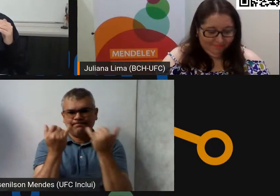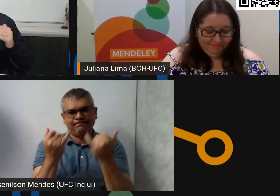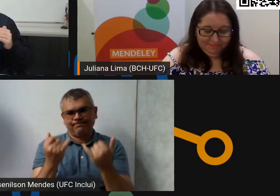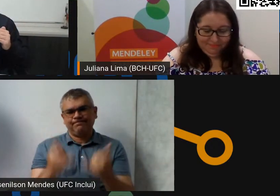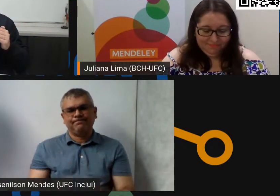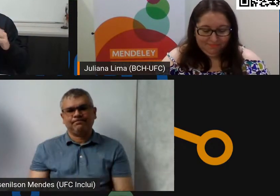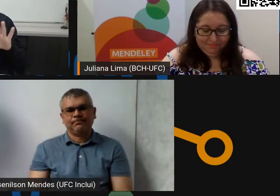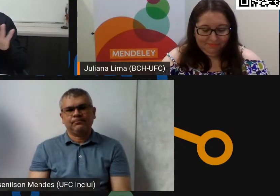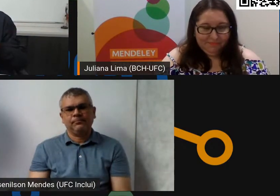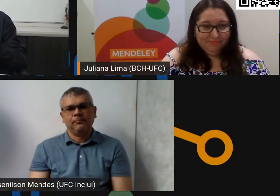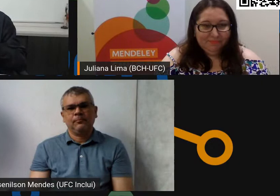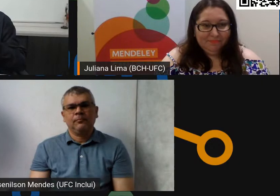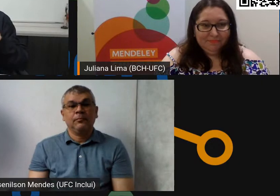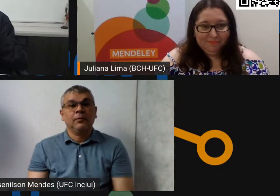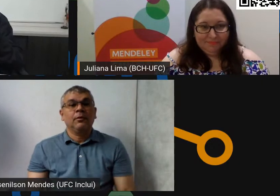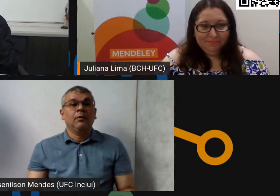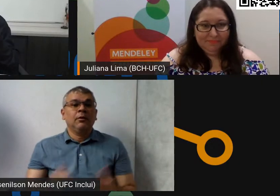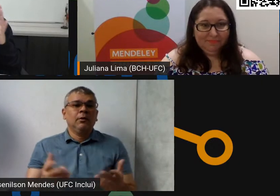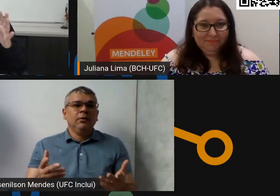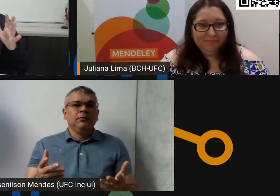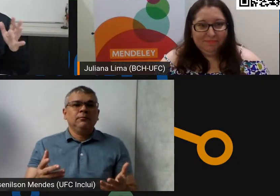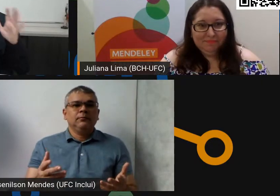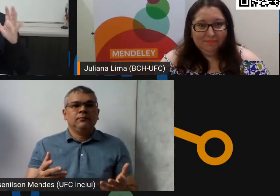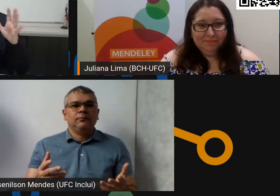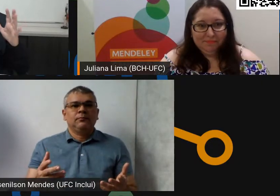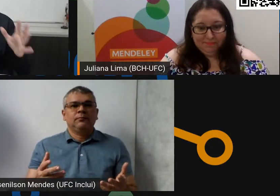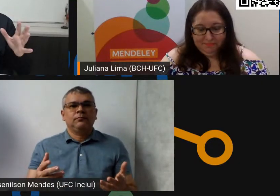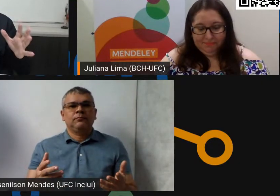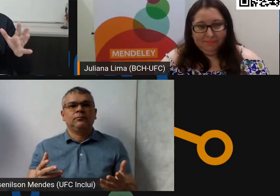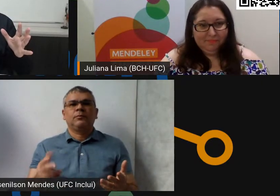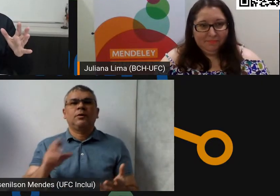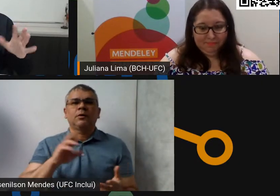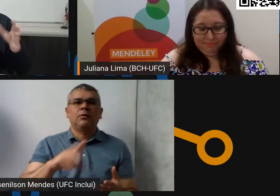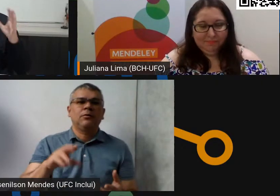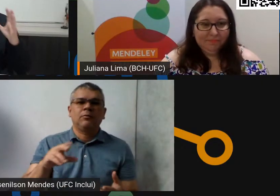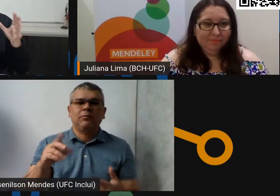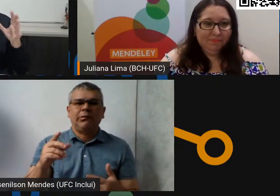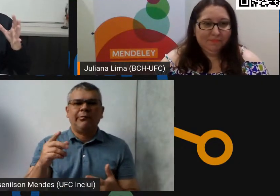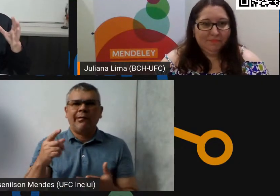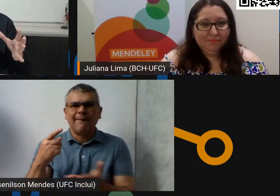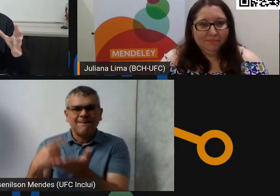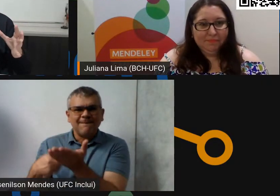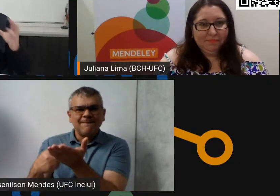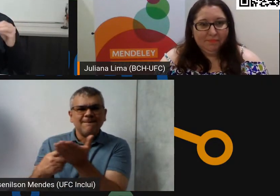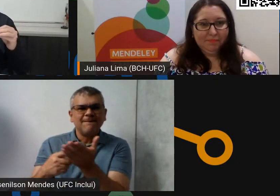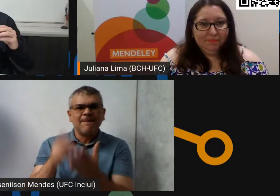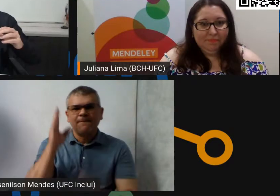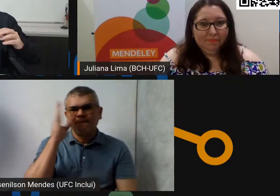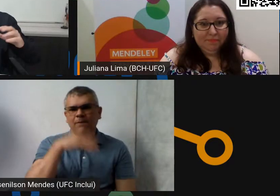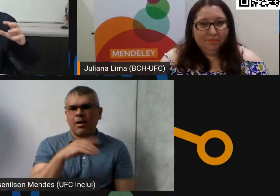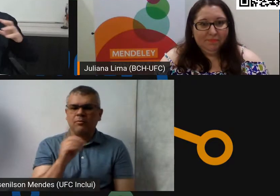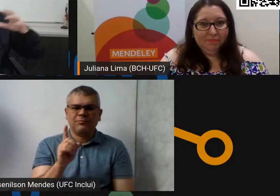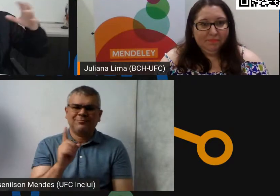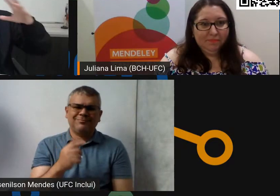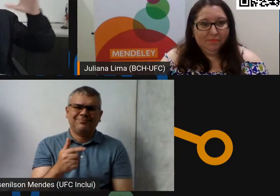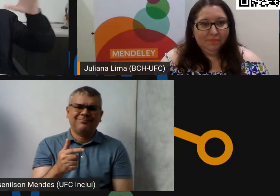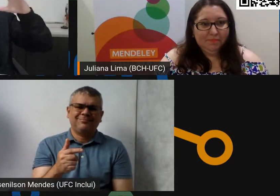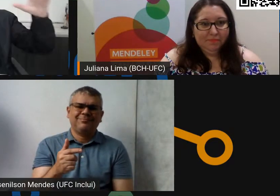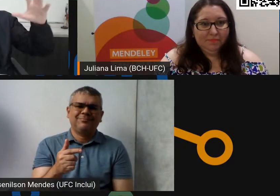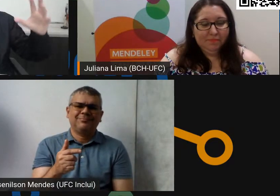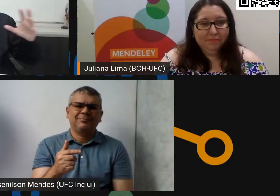eles estão tentando fazer, isso não é teoria da conspiração, eu não sou a favor de teoria da conspiração, mas eu vejo uma coisa assim. As